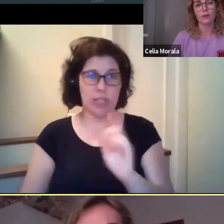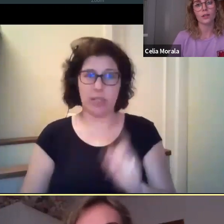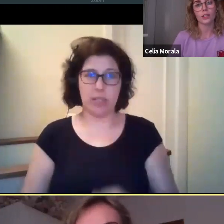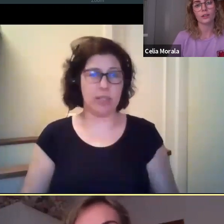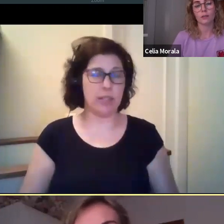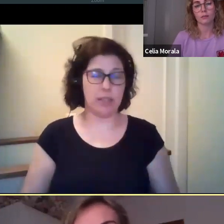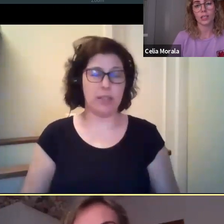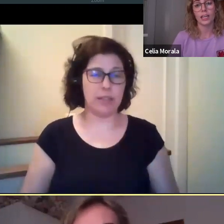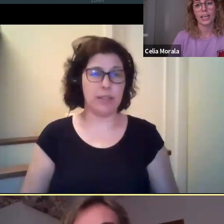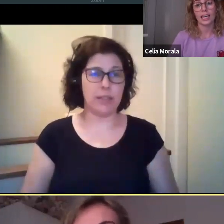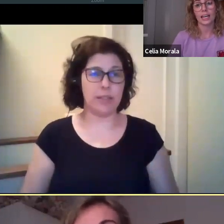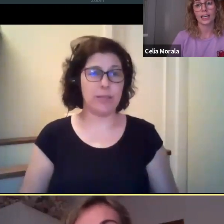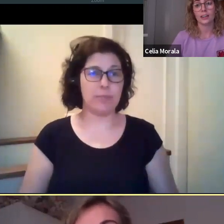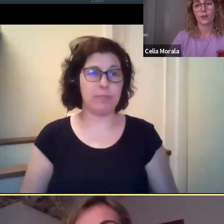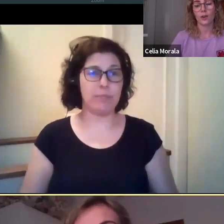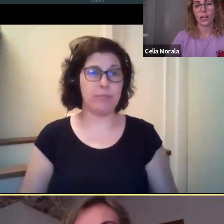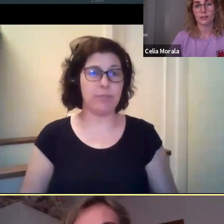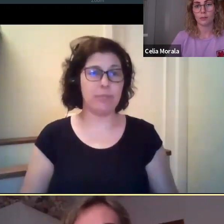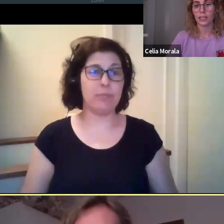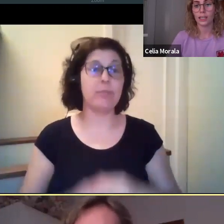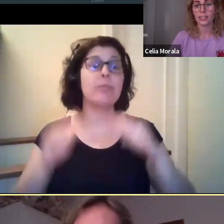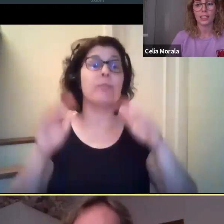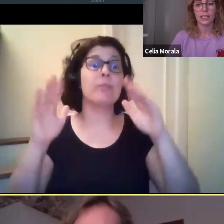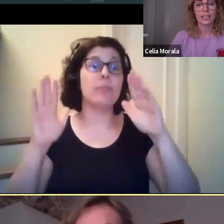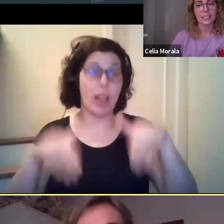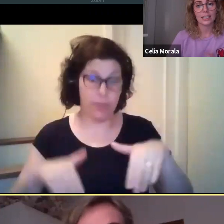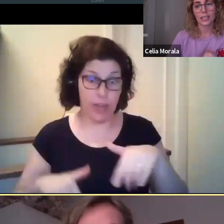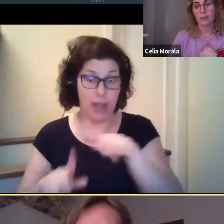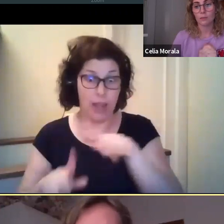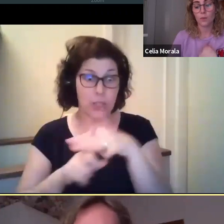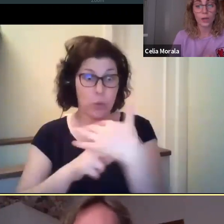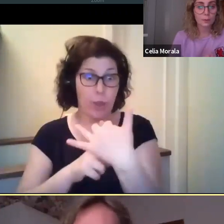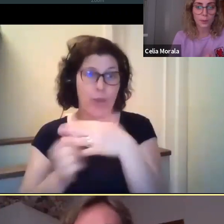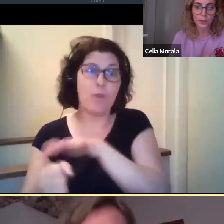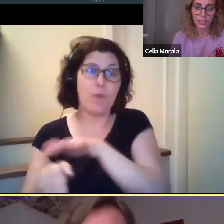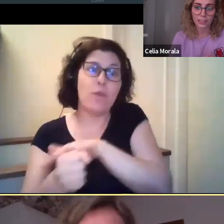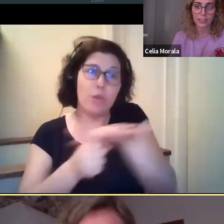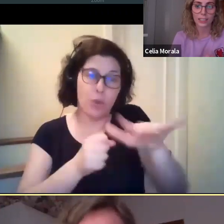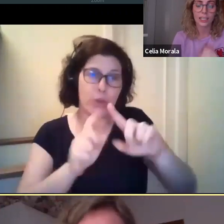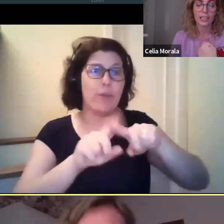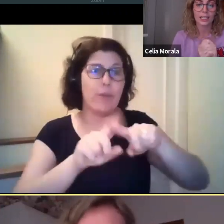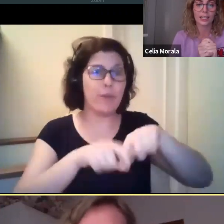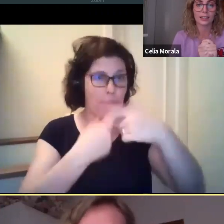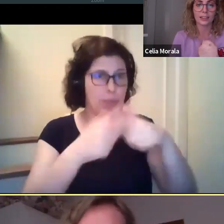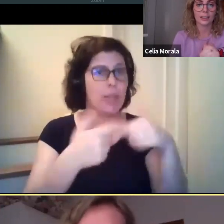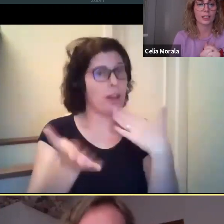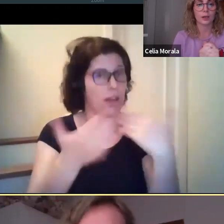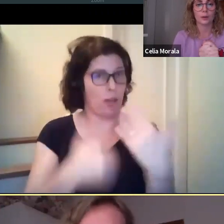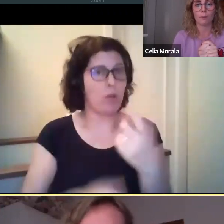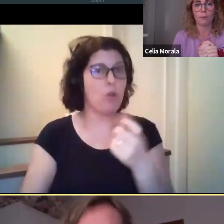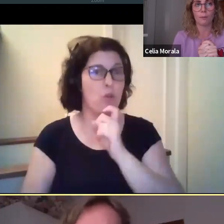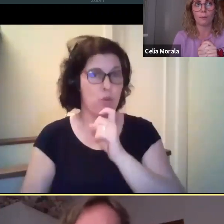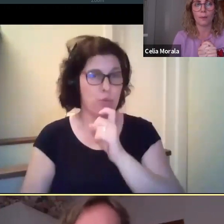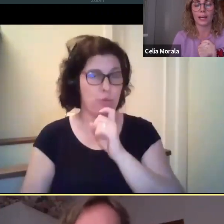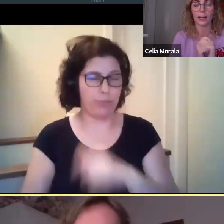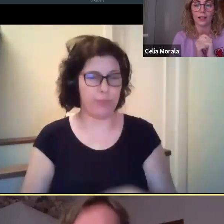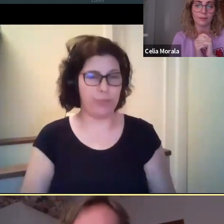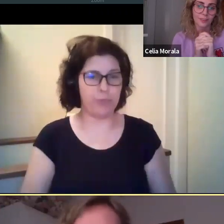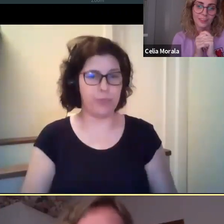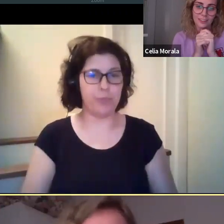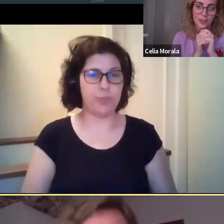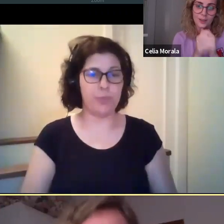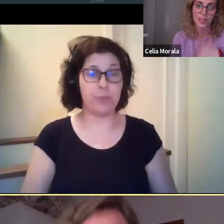acaba influyendo también en la relación con las familias. Es muy importante entender que